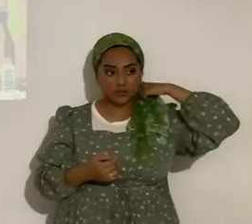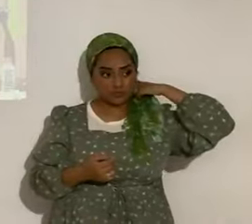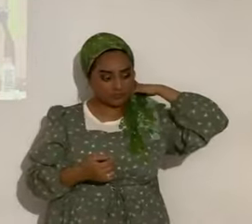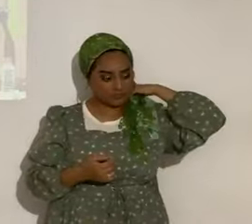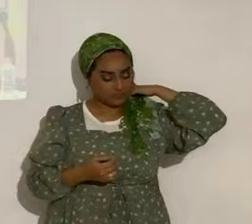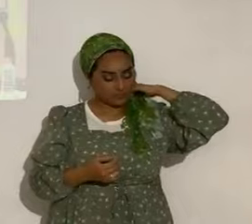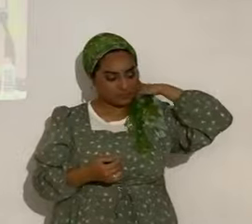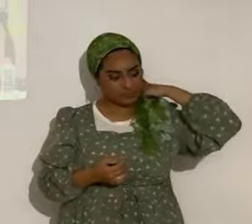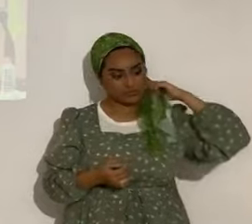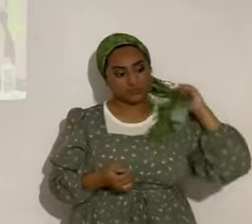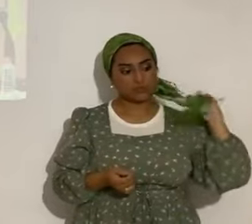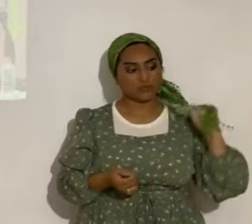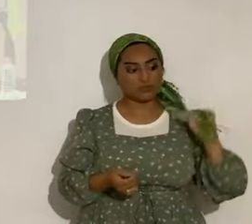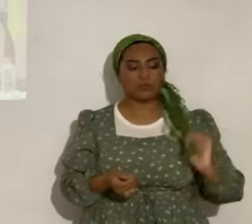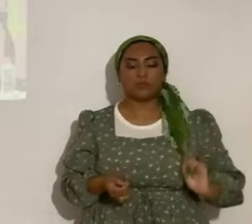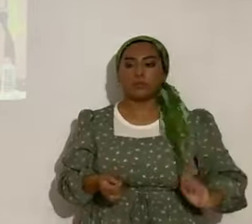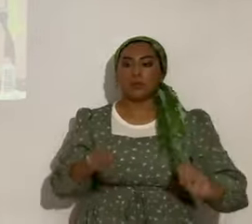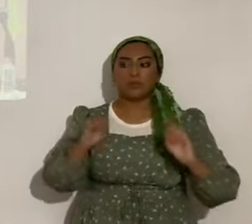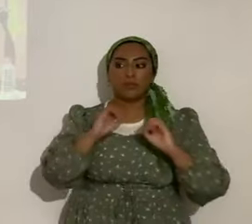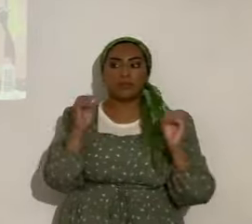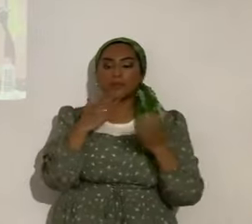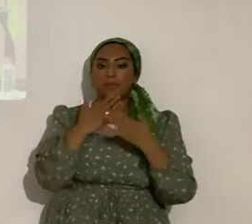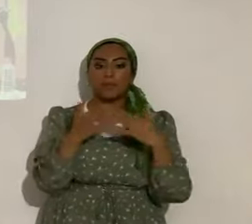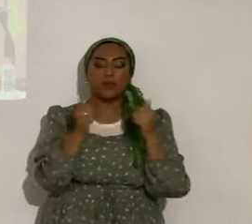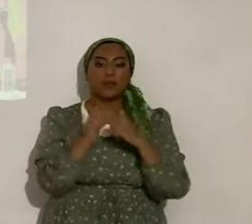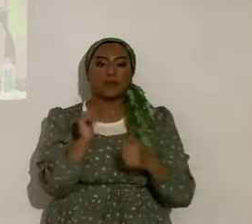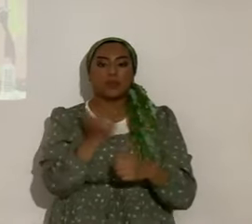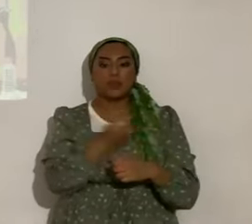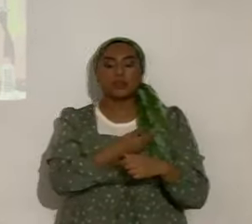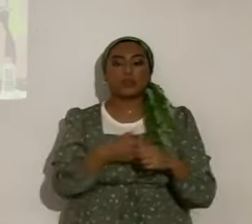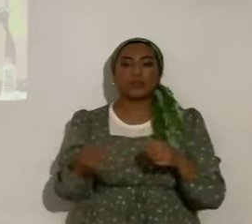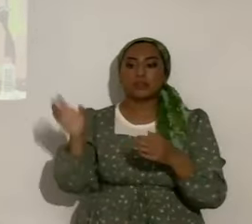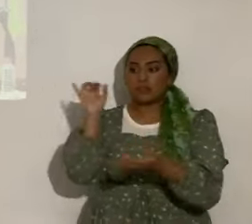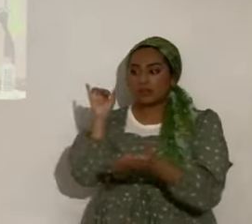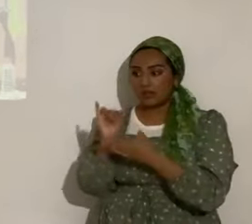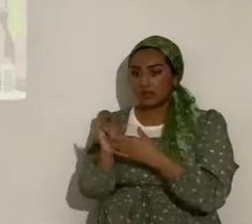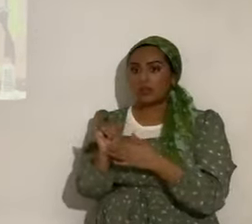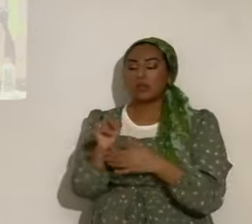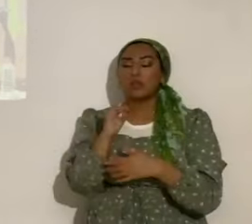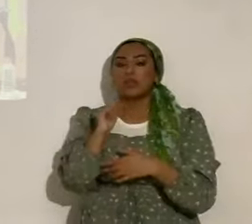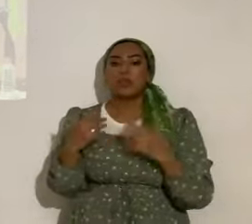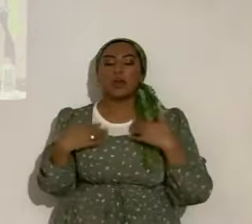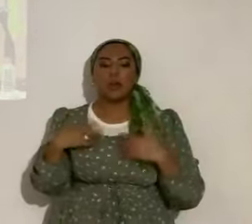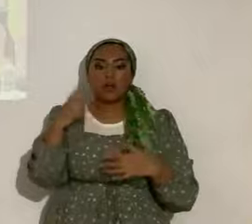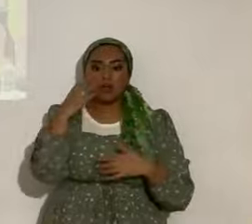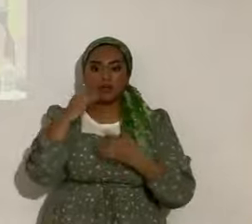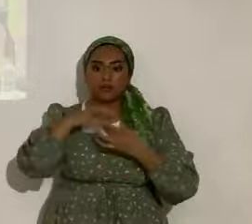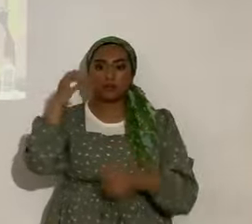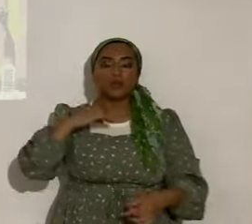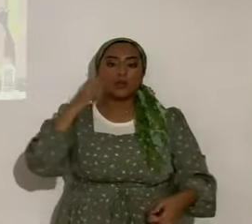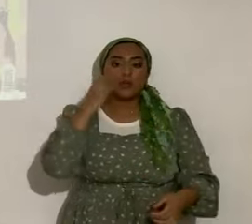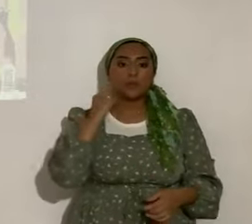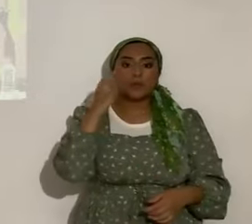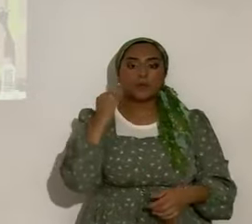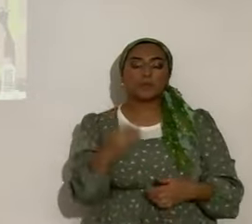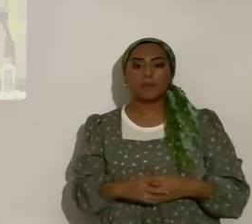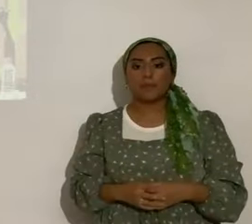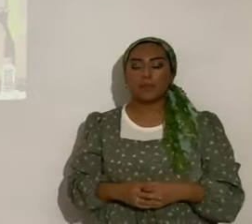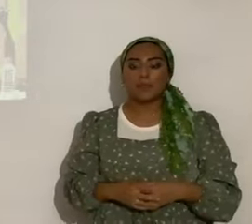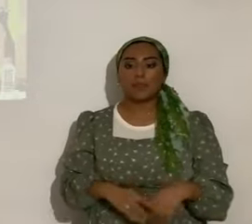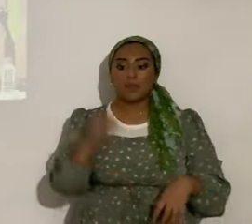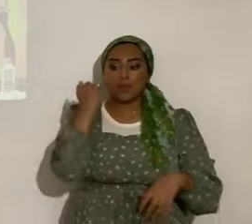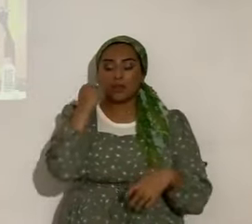victoria, no habría ninguna virtud en nosotros. Eso es tener experiencia espiritual. Entonces, el